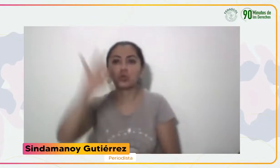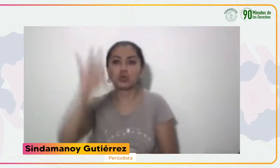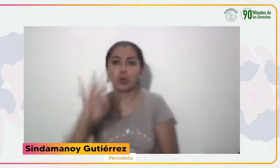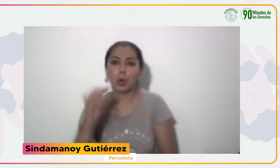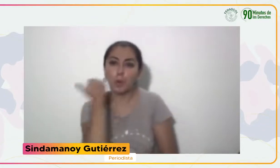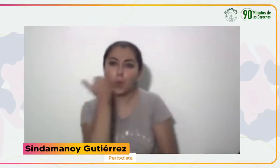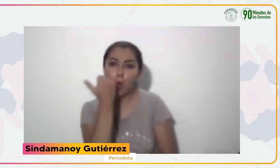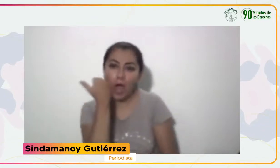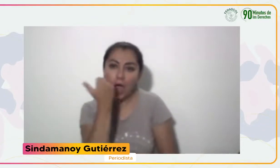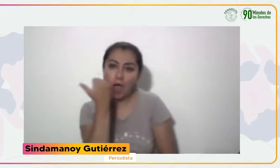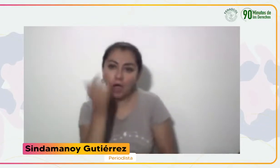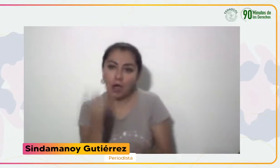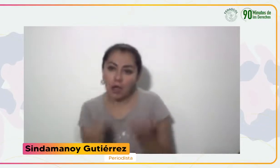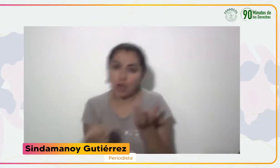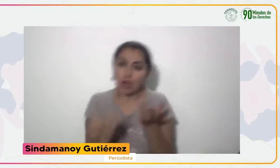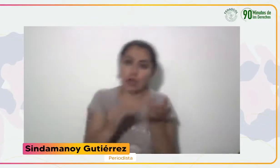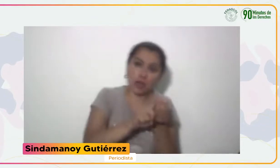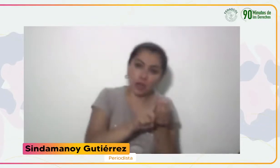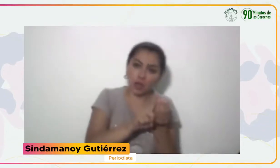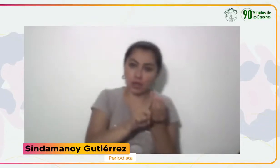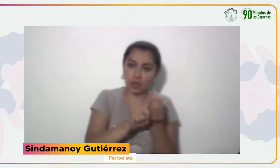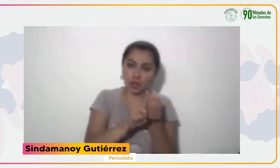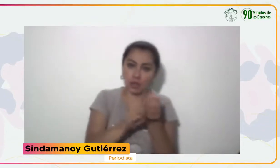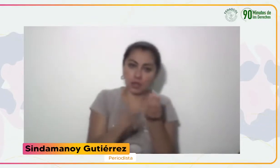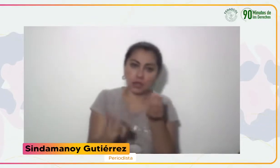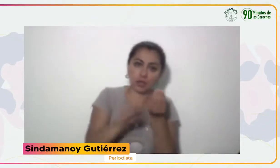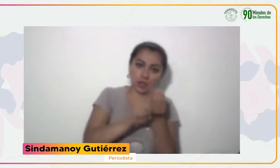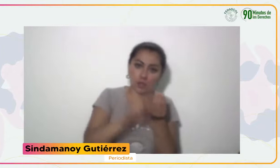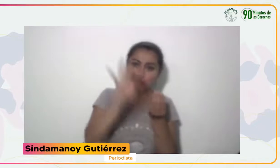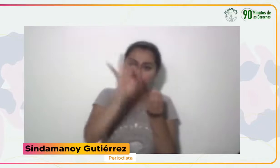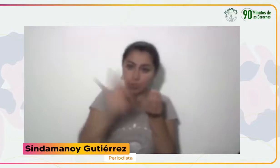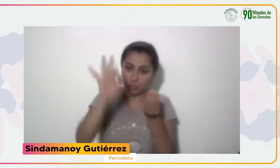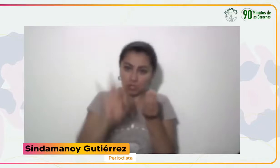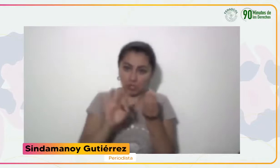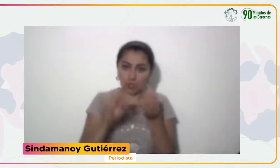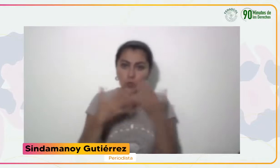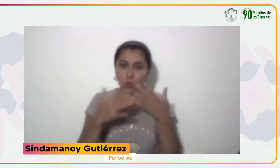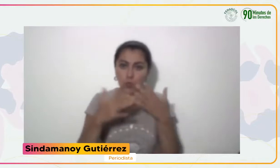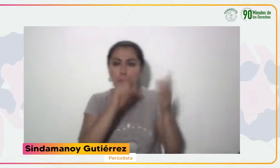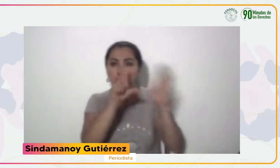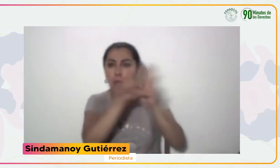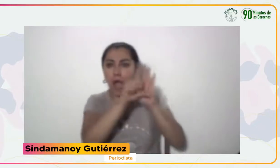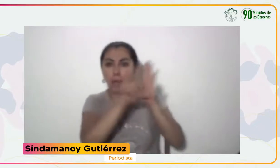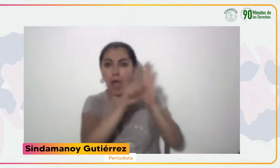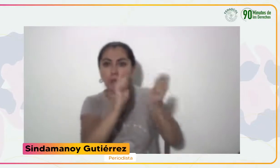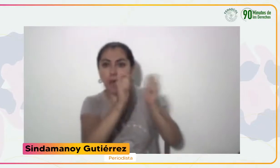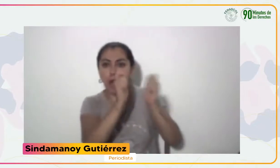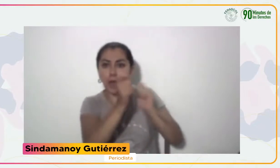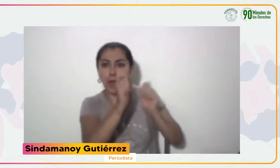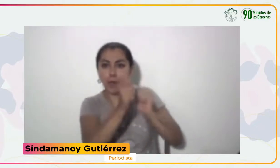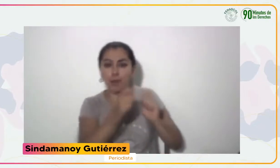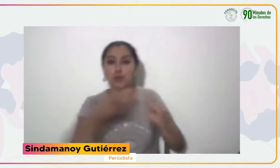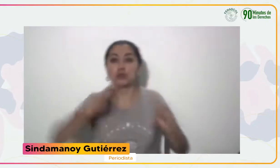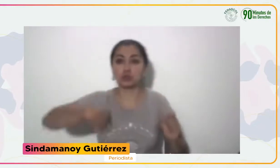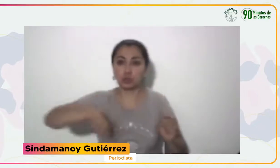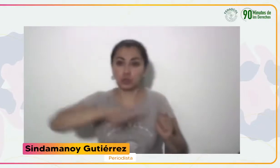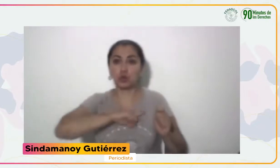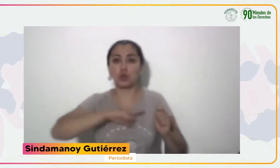colombiana también que habla que debe tener un porcentaje de mujeres dentro de los grupos. Entonces hay leyes que pues